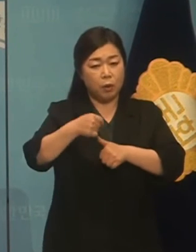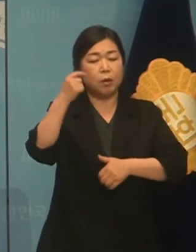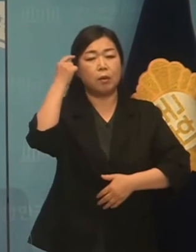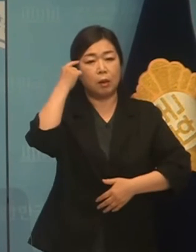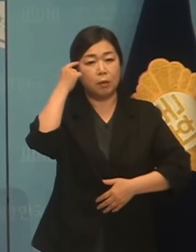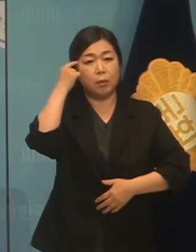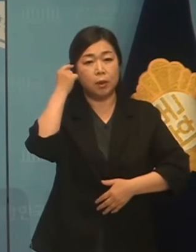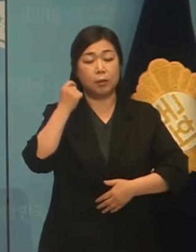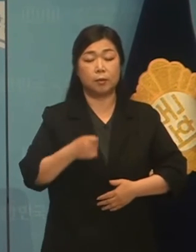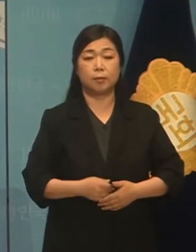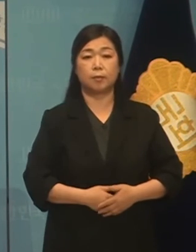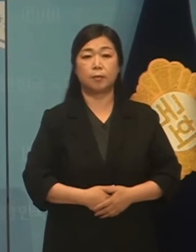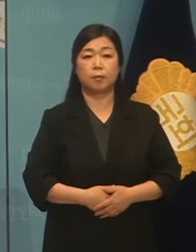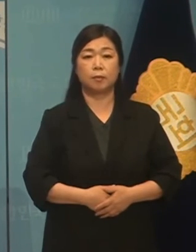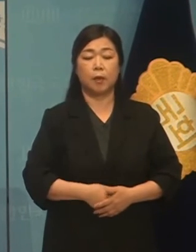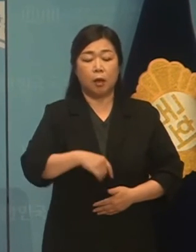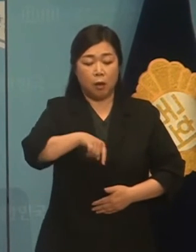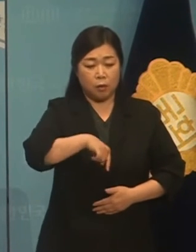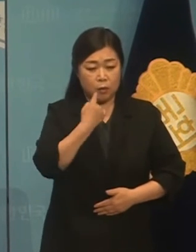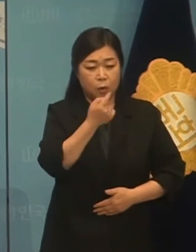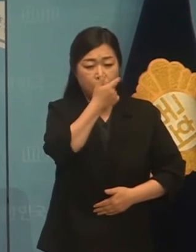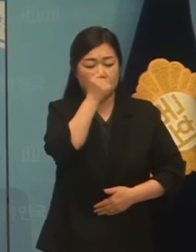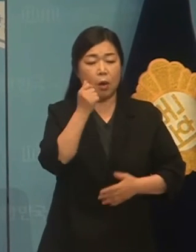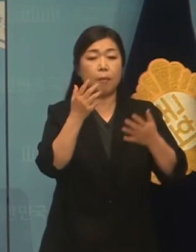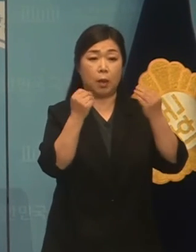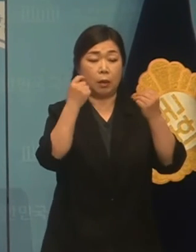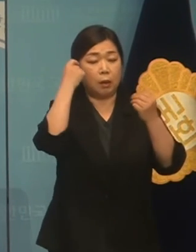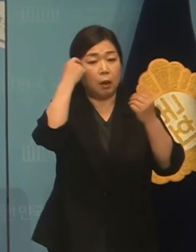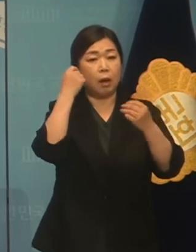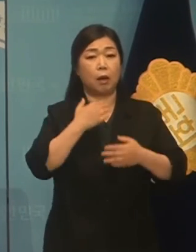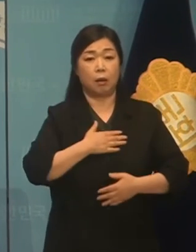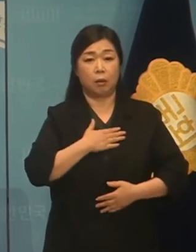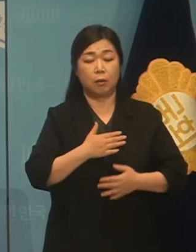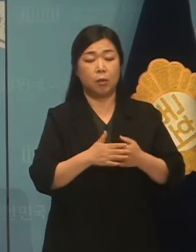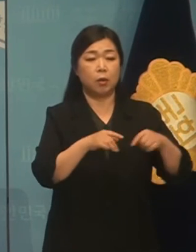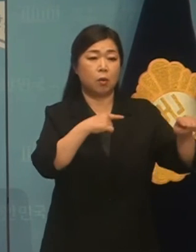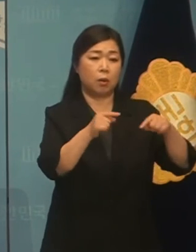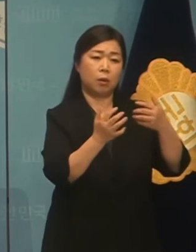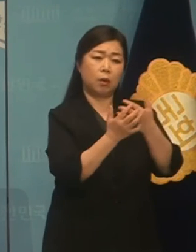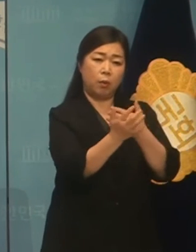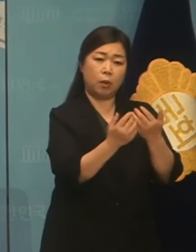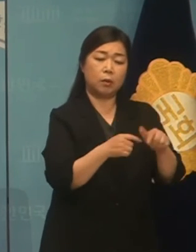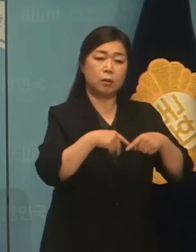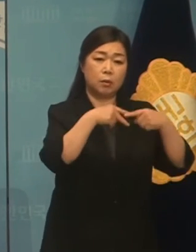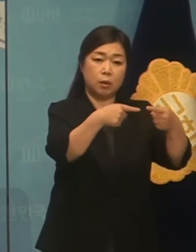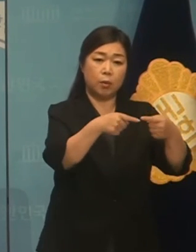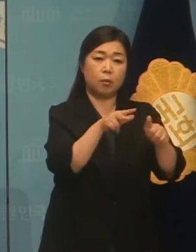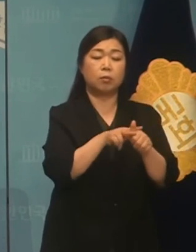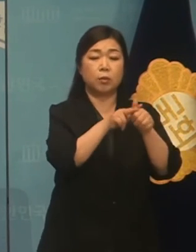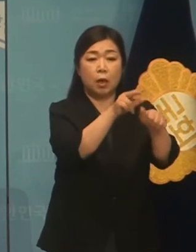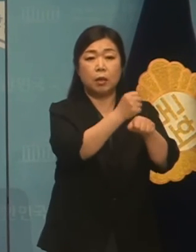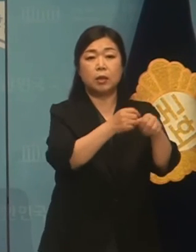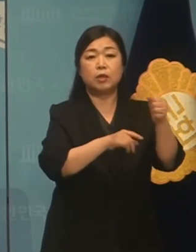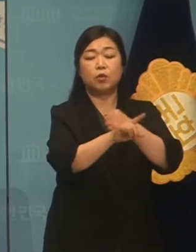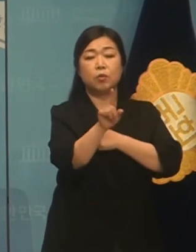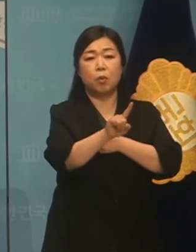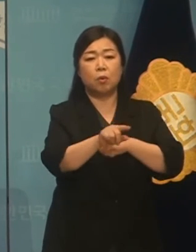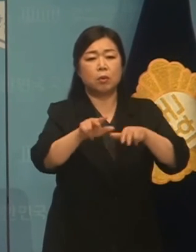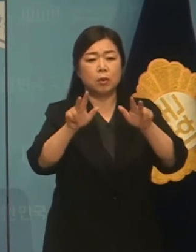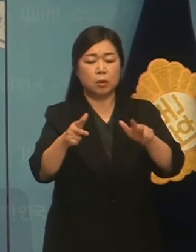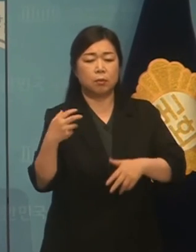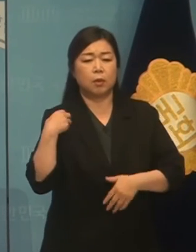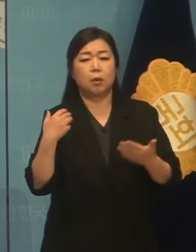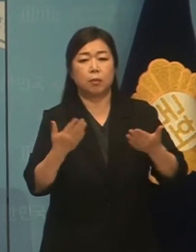생각합니다. 스스로 부족함이 많은 것을 느끼면서도 전당대회에 나온 것은 이 회피할 수 없는